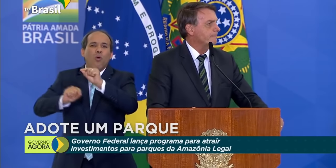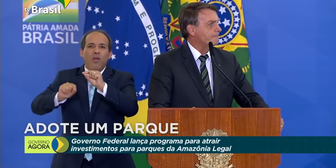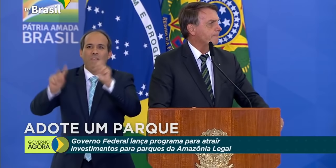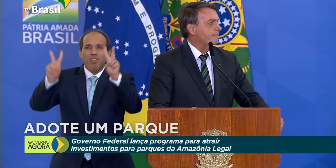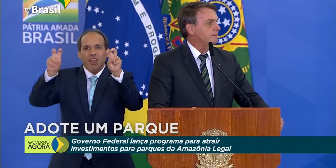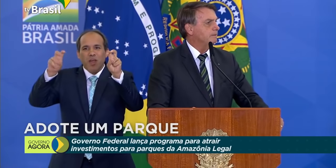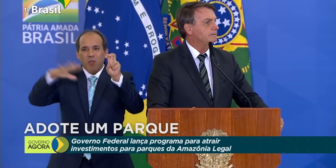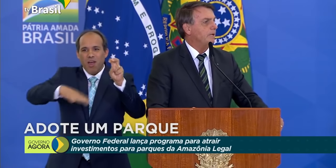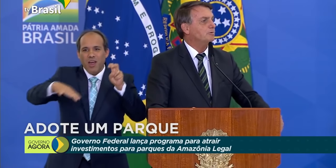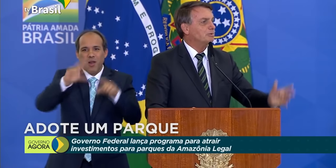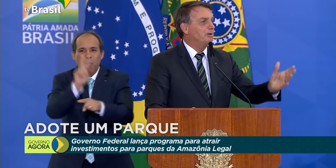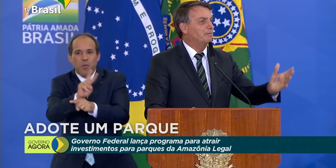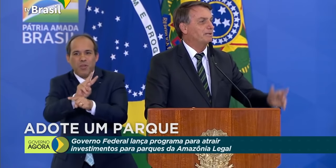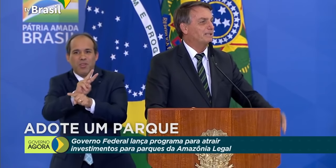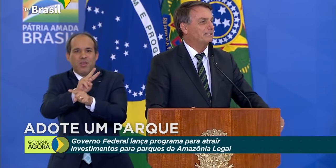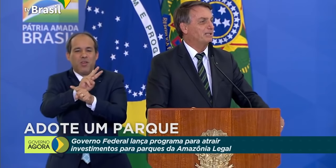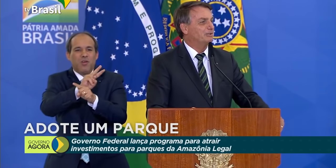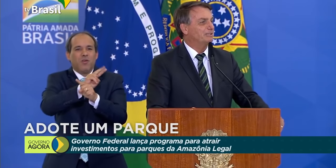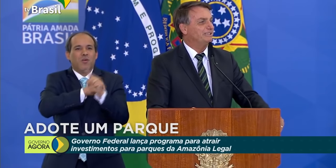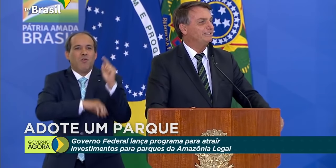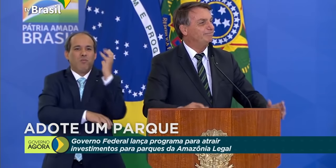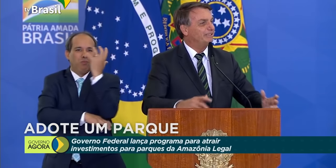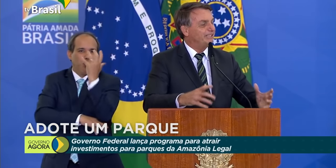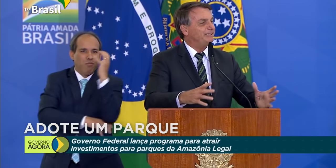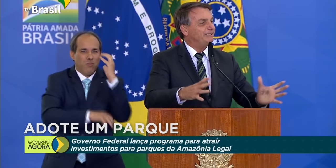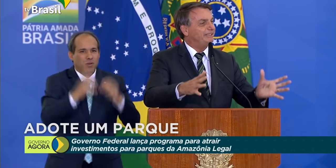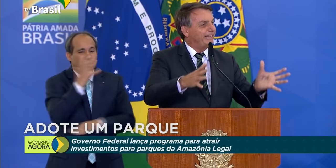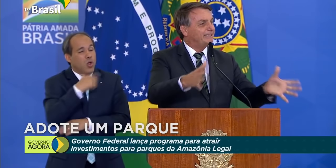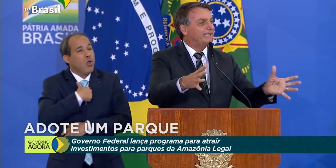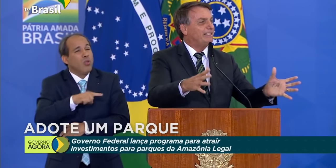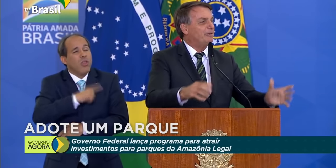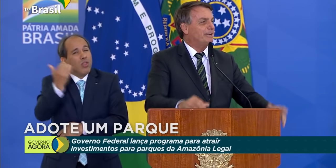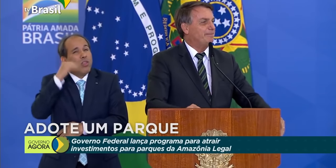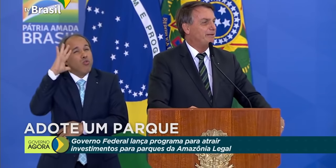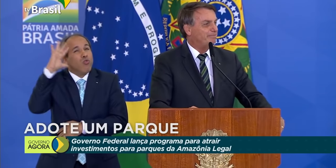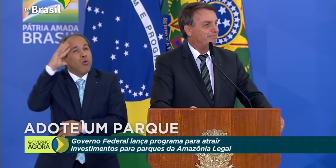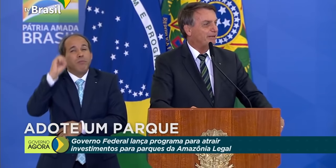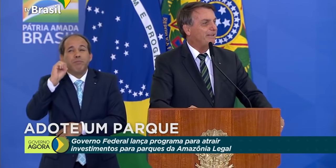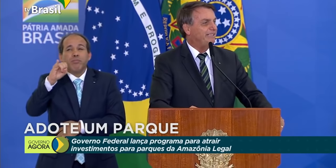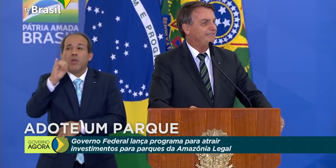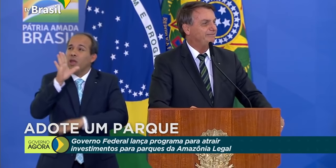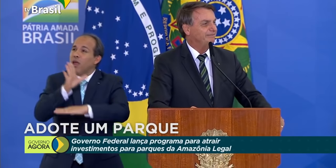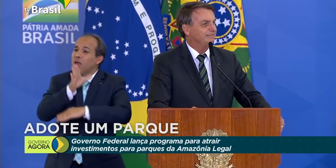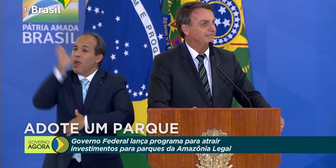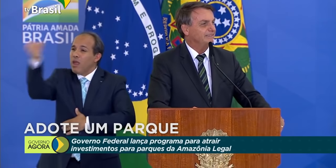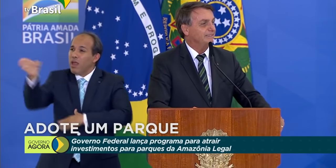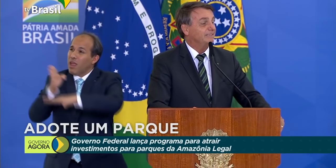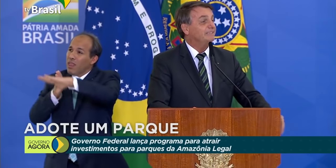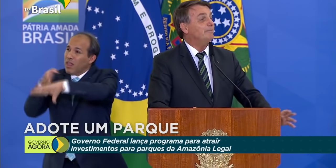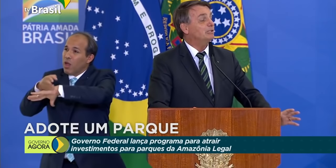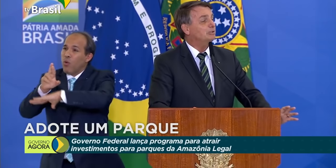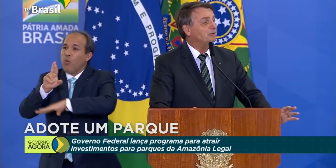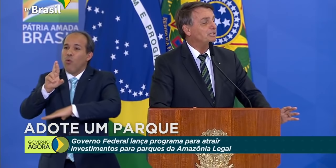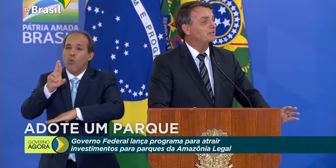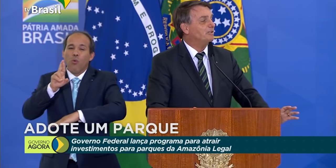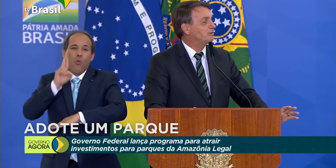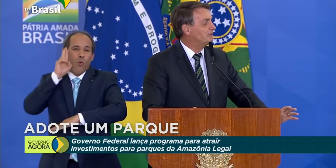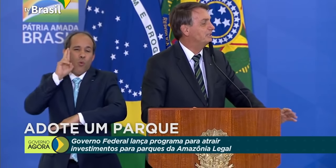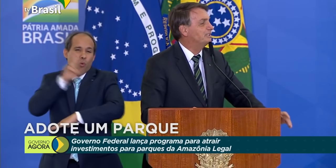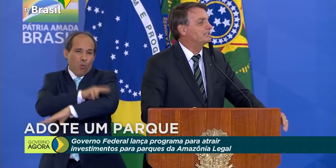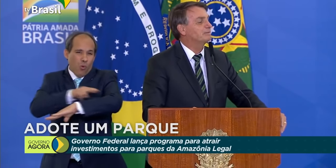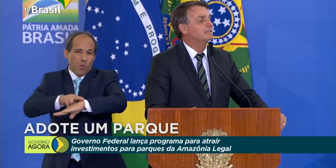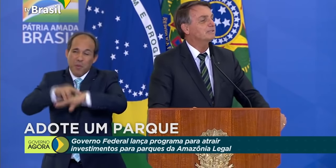ambiental e tem um sonho Apesar Senador hoje para gente entrar em Roraima para valer já